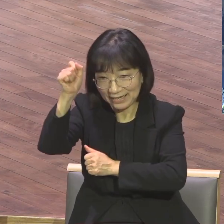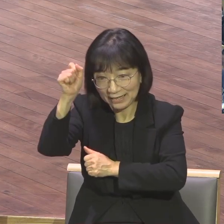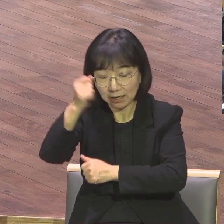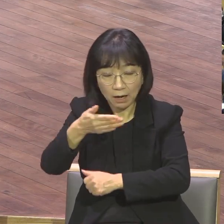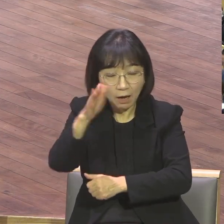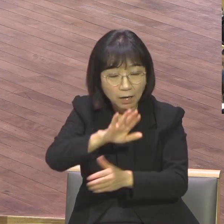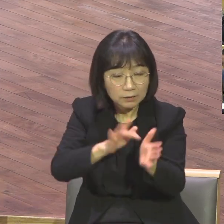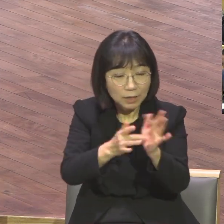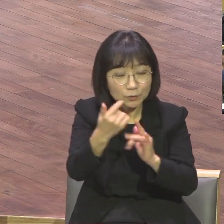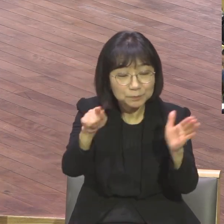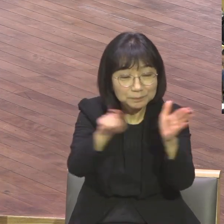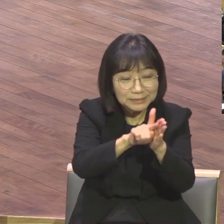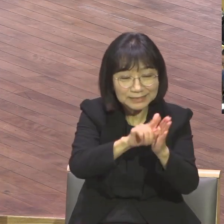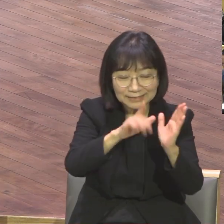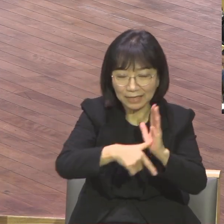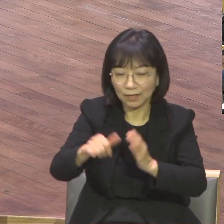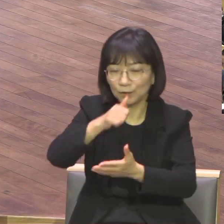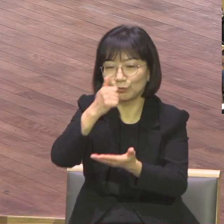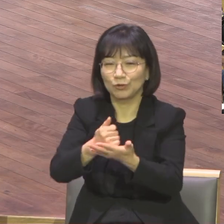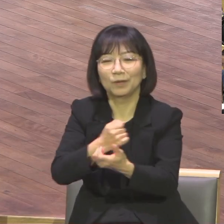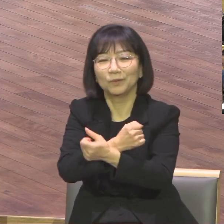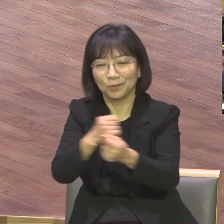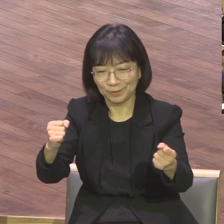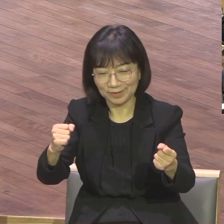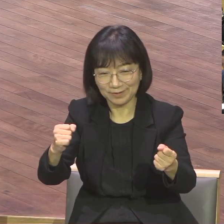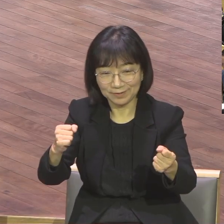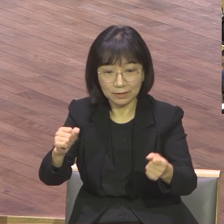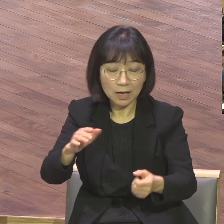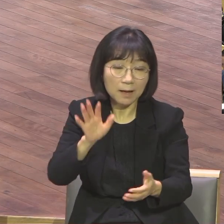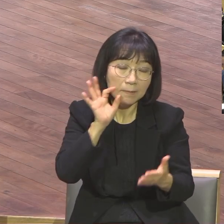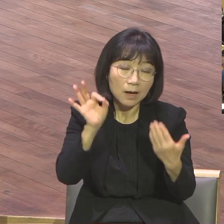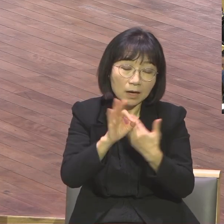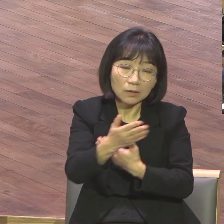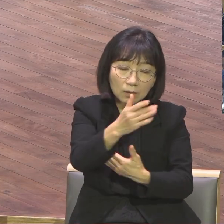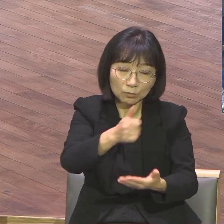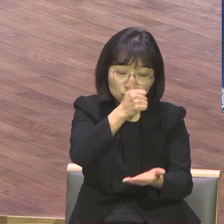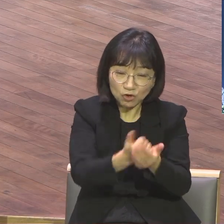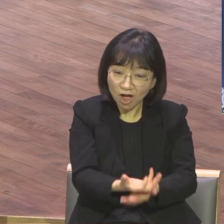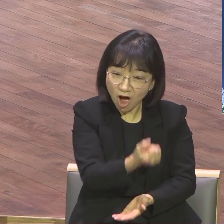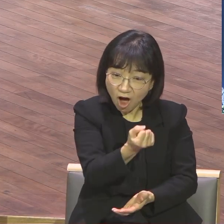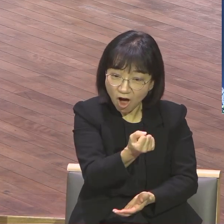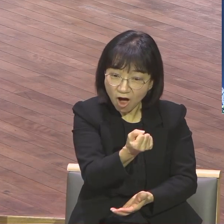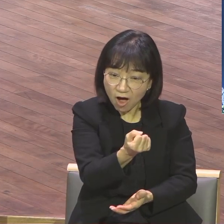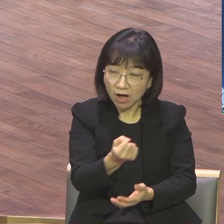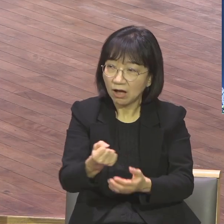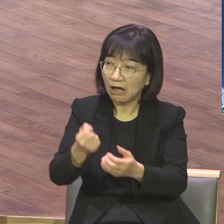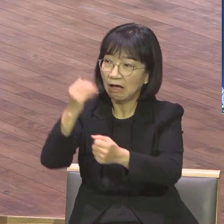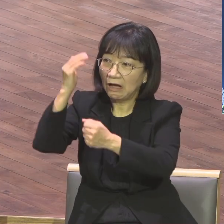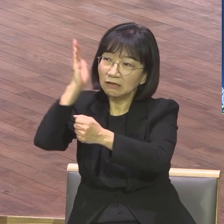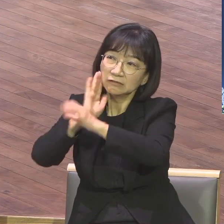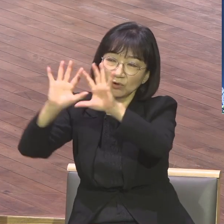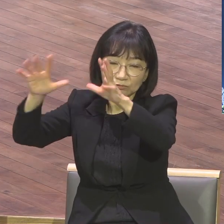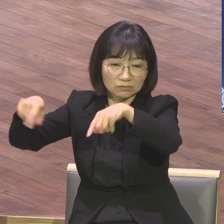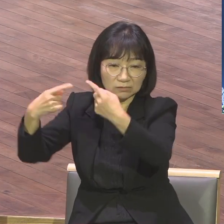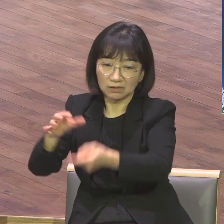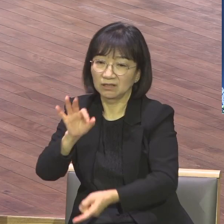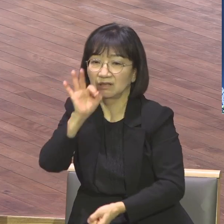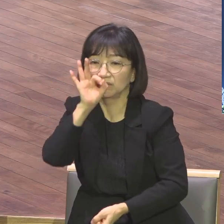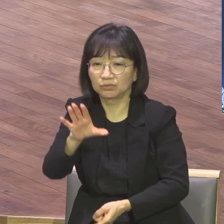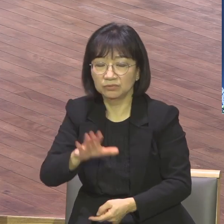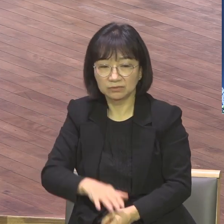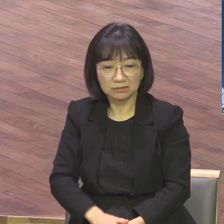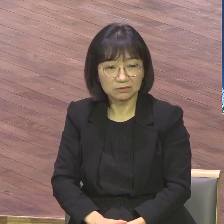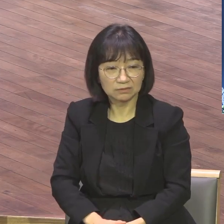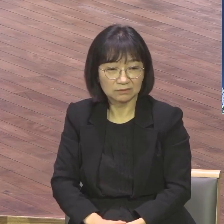때문에. 죄 있는 사람은 천국 못 가요. 예수님 하나님은 죄 꼬라지를 못 봐요.